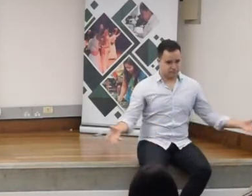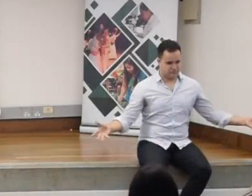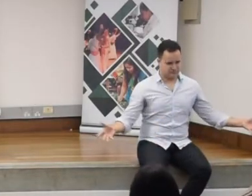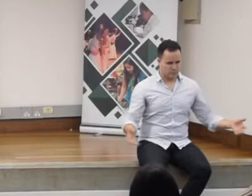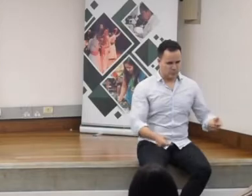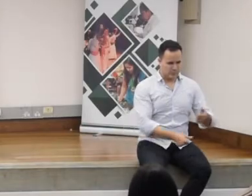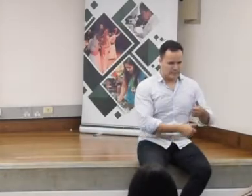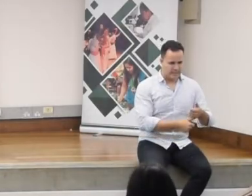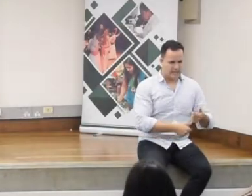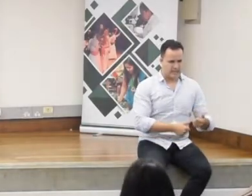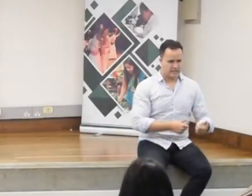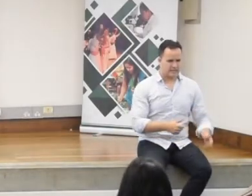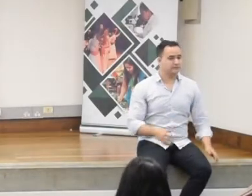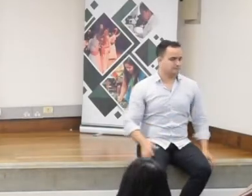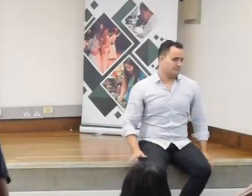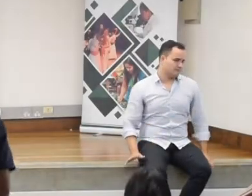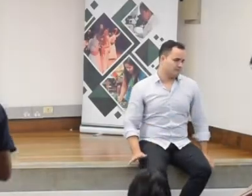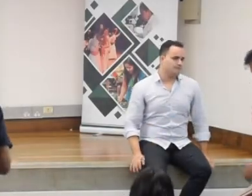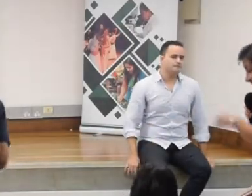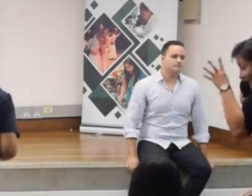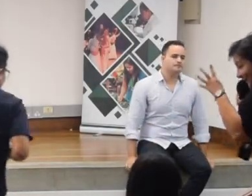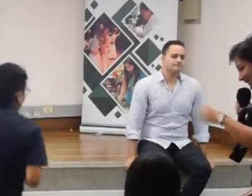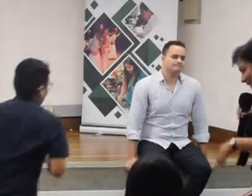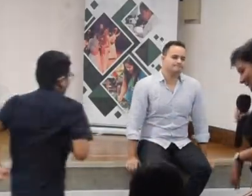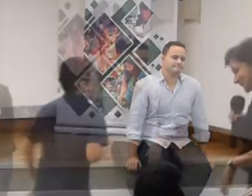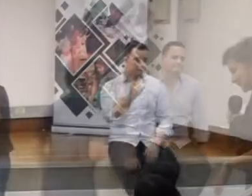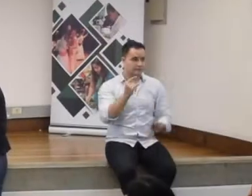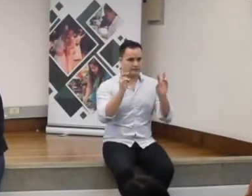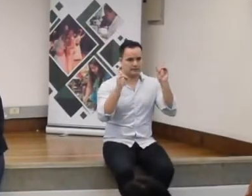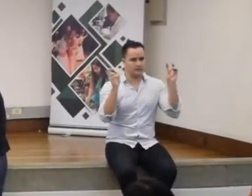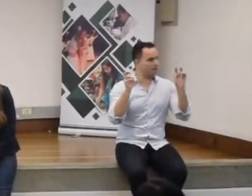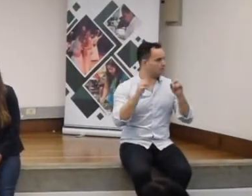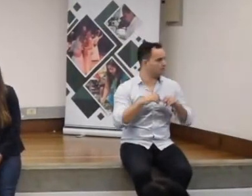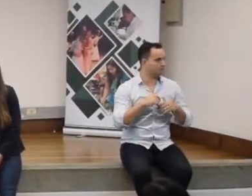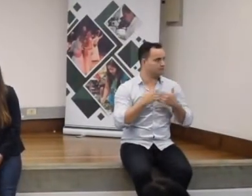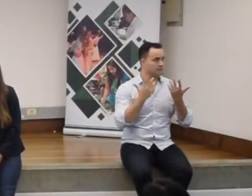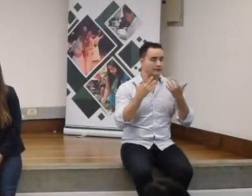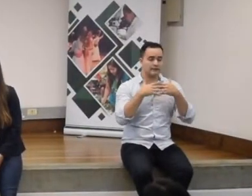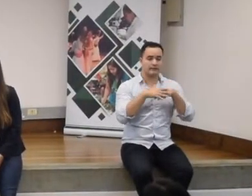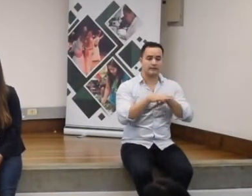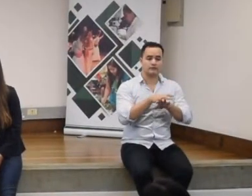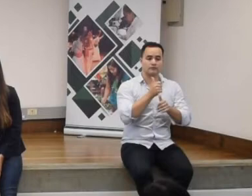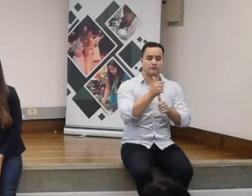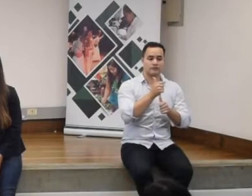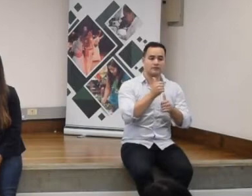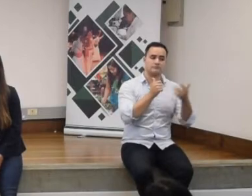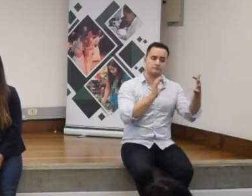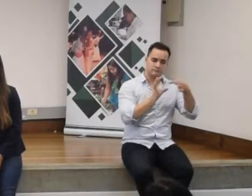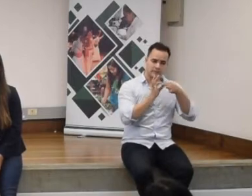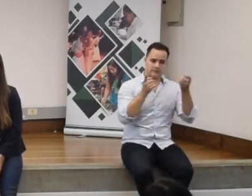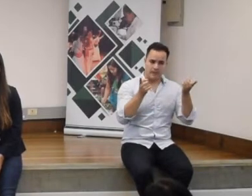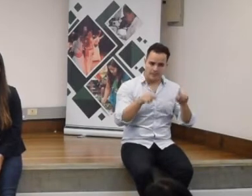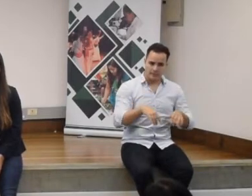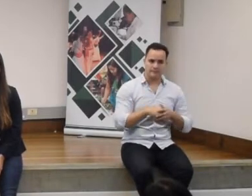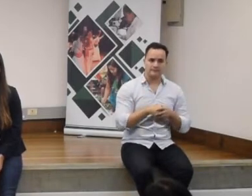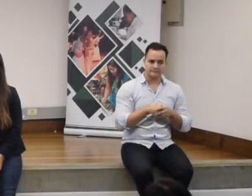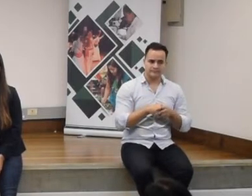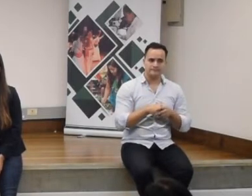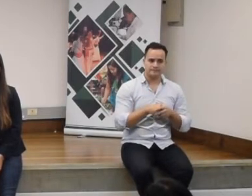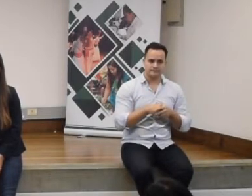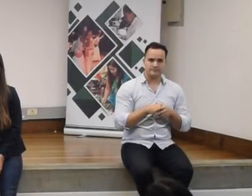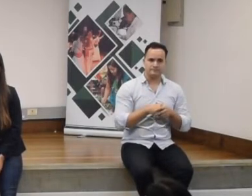Y ella me dijo que sí, pero no así como sí. Los de la red de tutorías, para